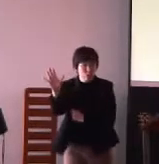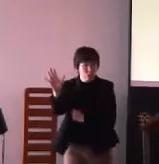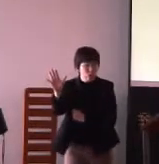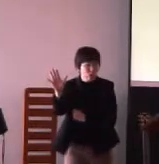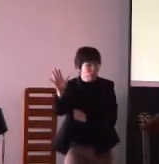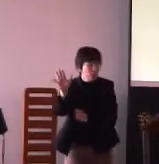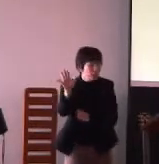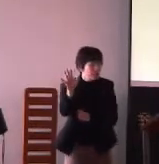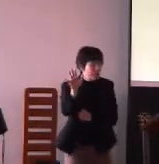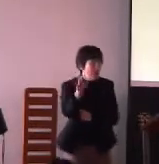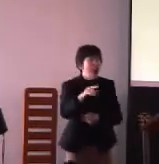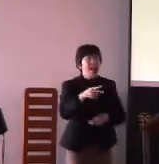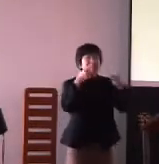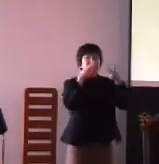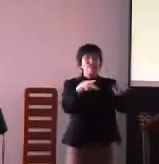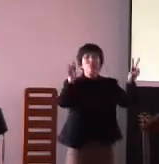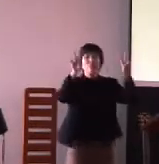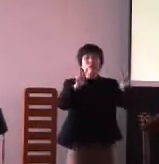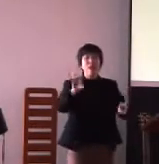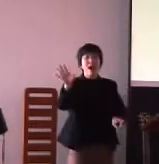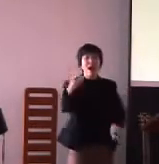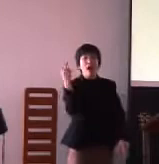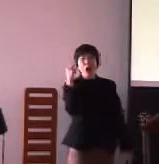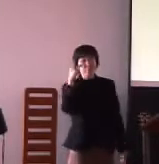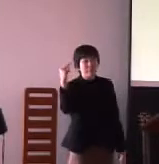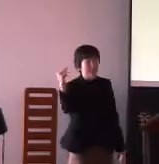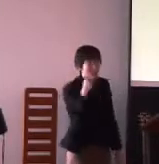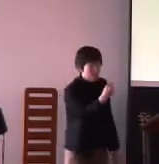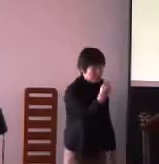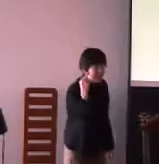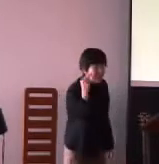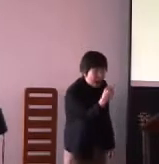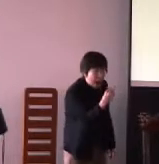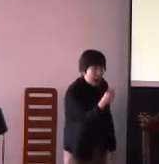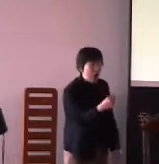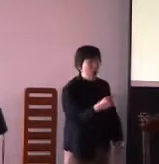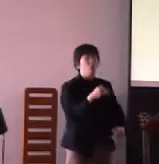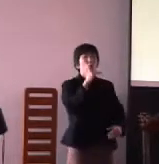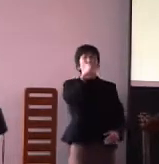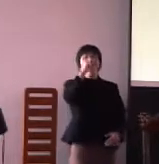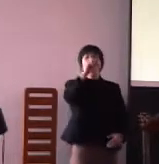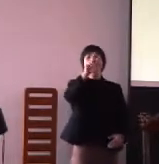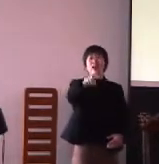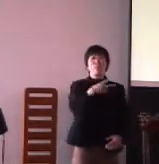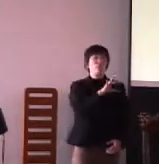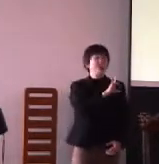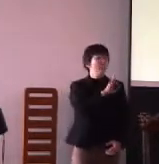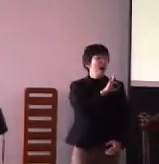大変徳島では氷っていう姓が多いんです。だから見た時には